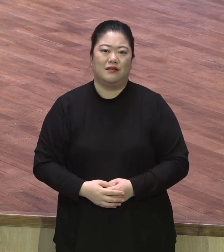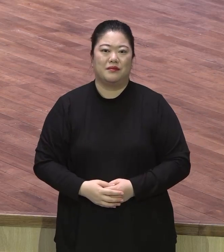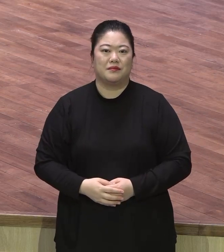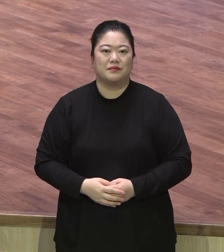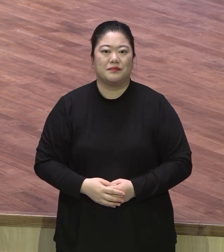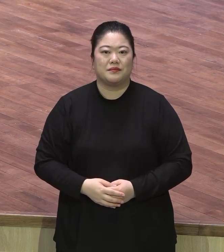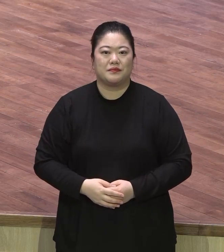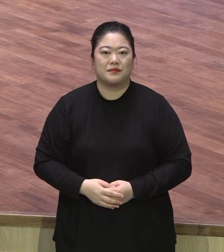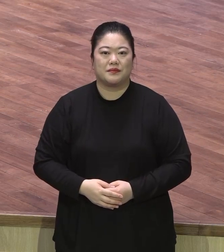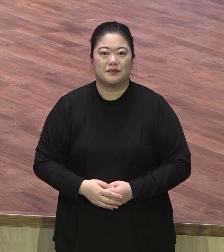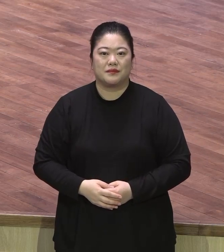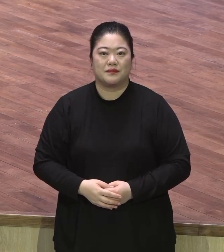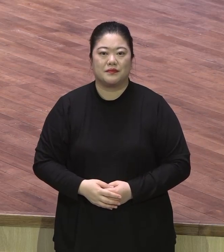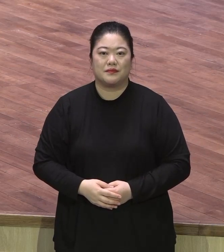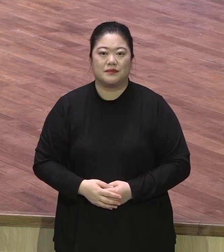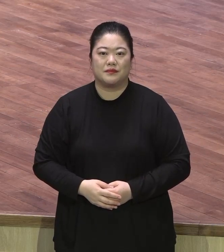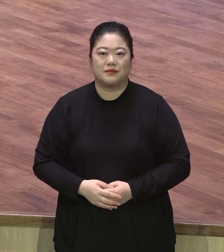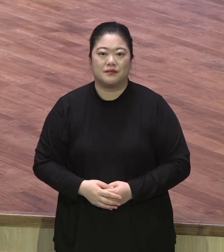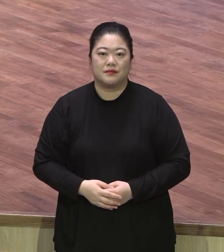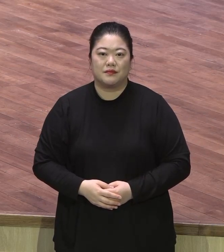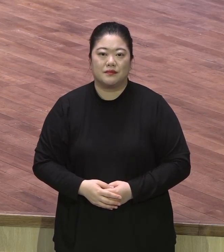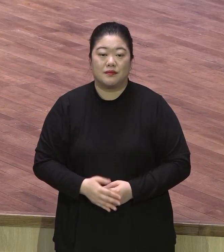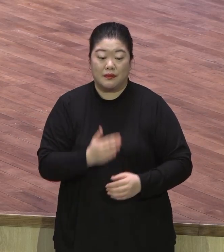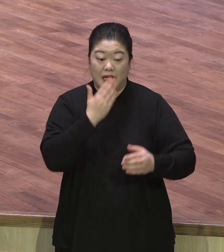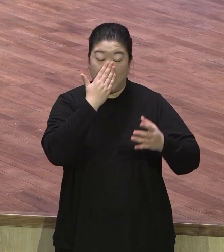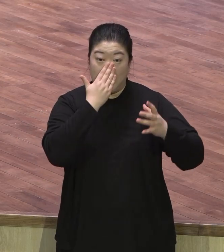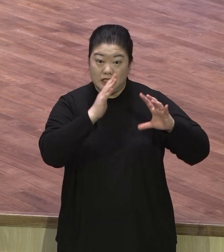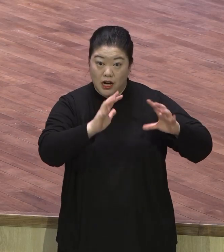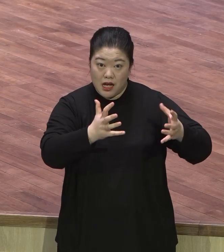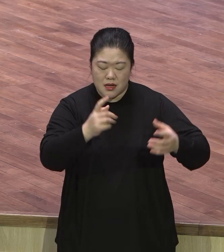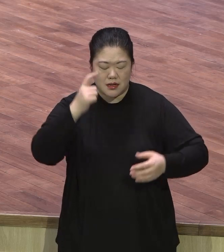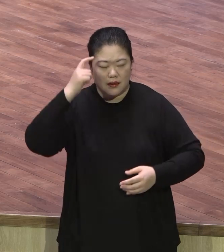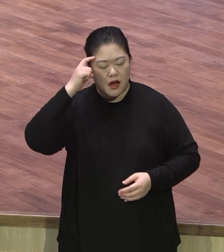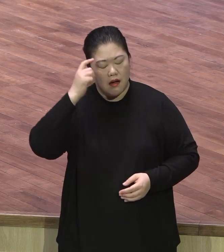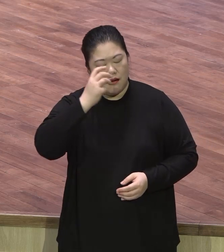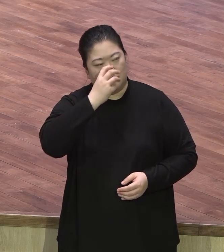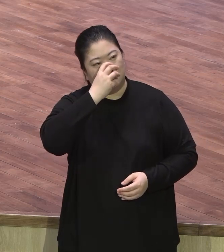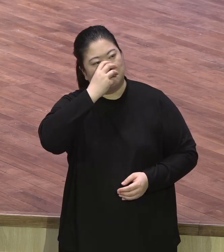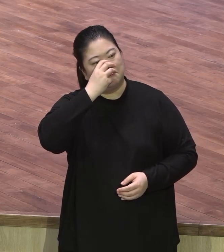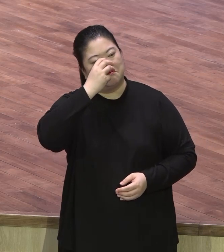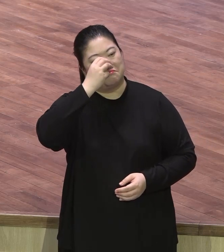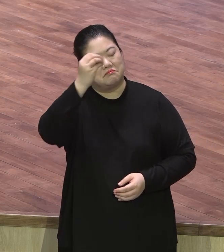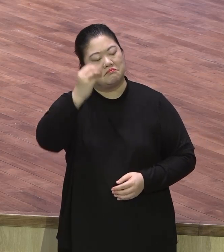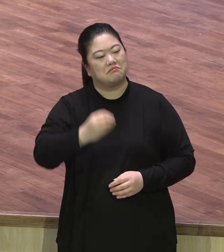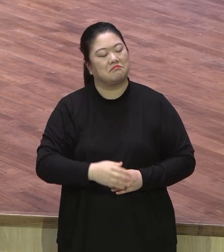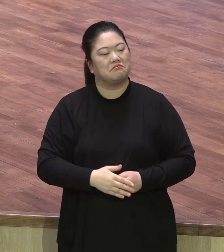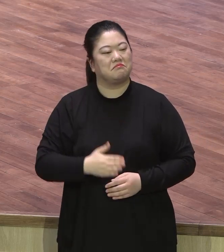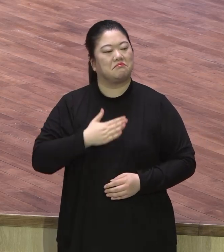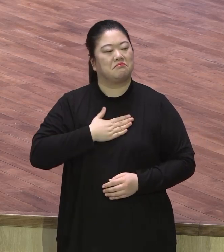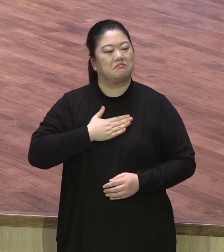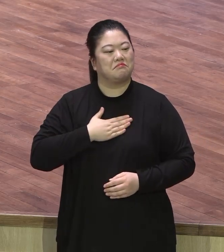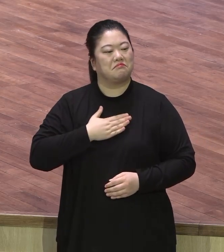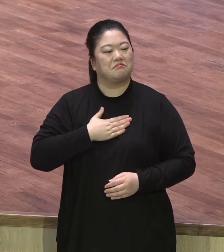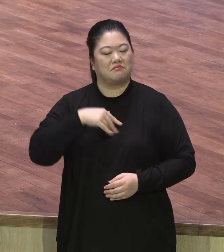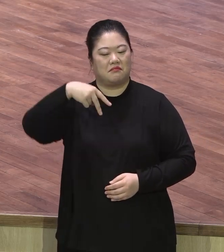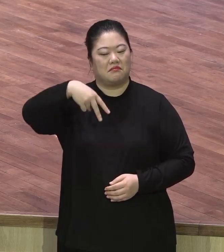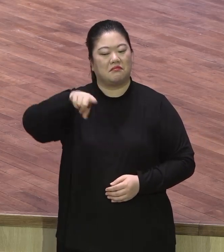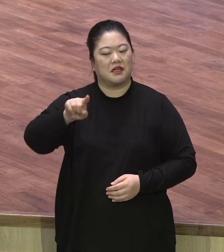이스라엘 백성들은 얼마나 선민의식에 빠졌었었는지 인류를 구원할 메시야